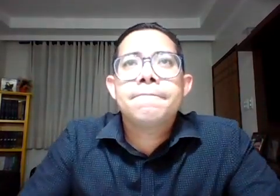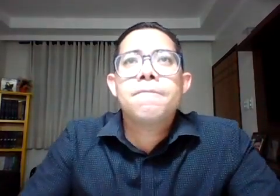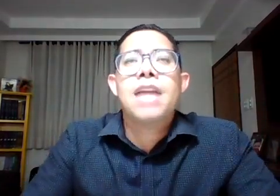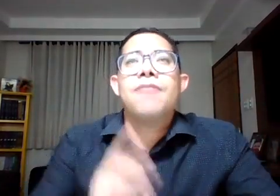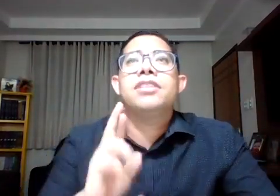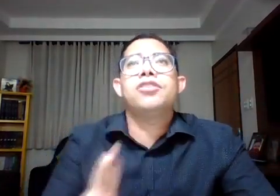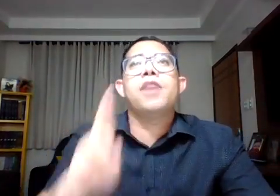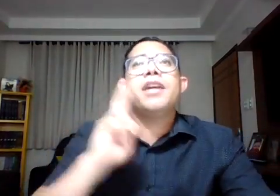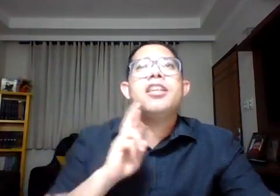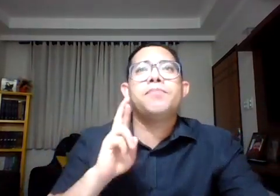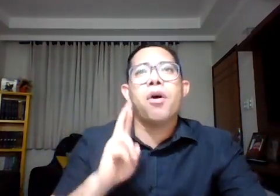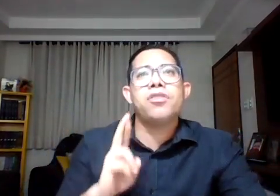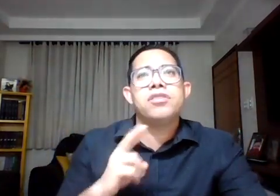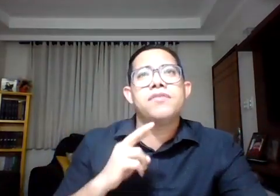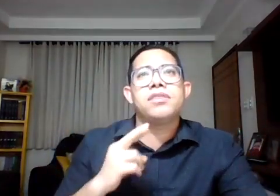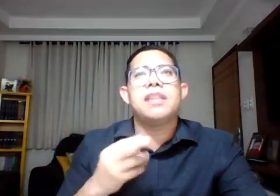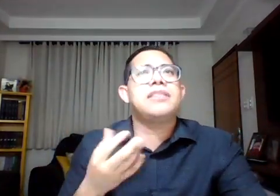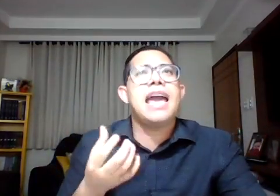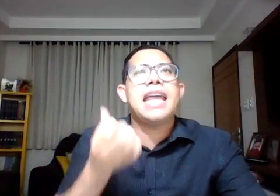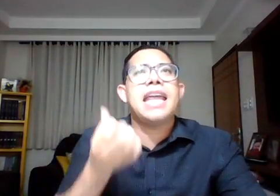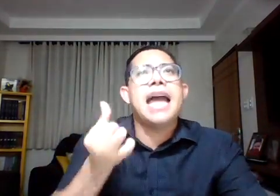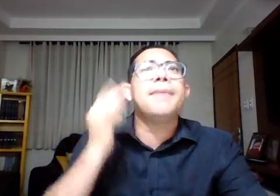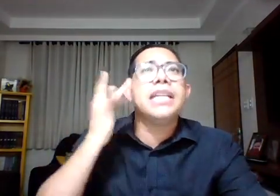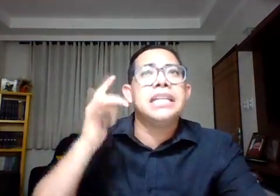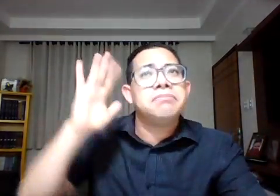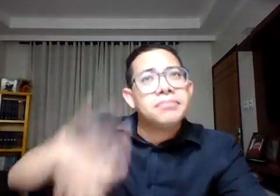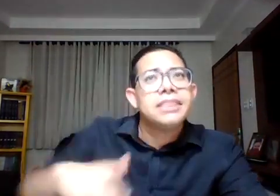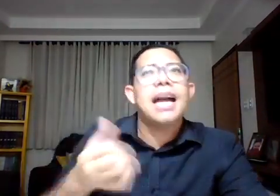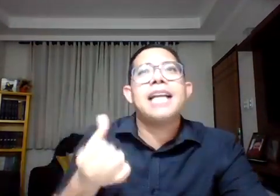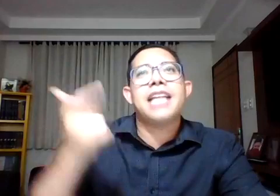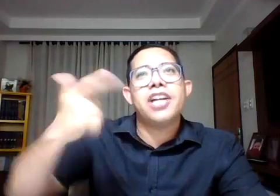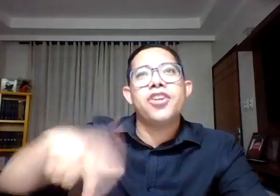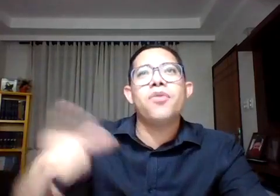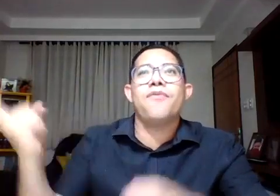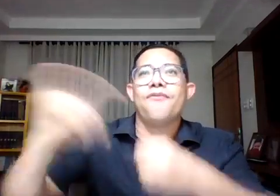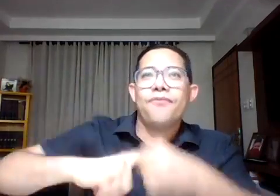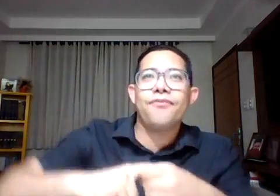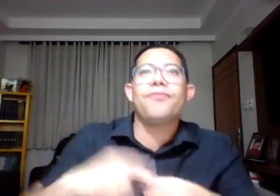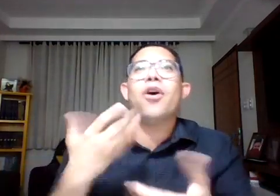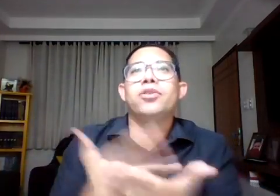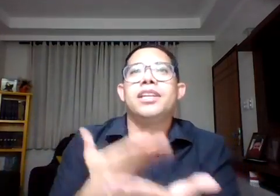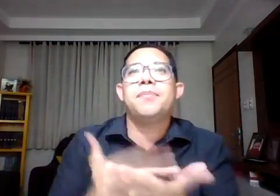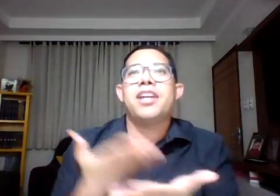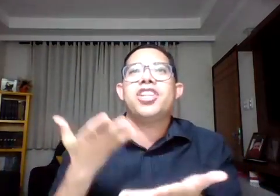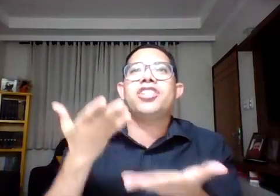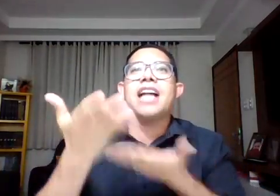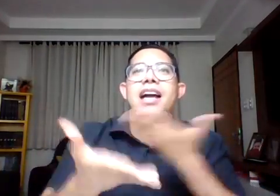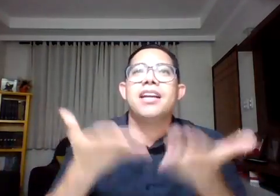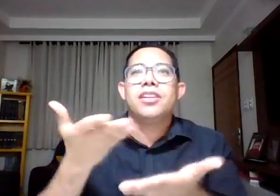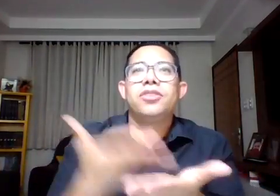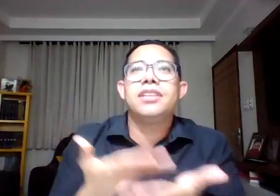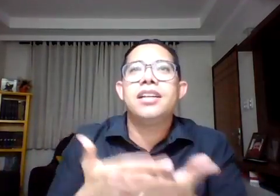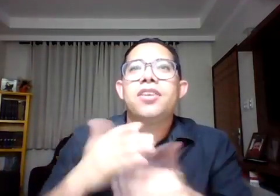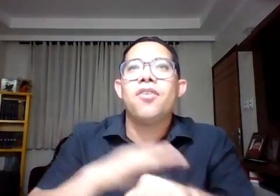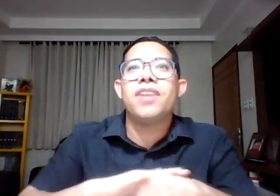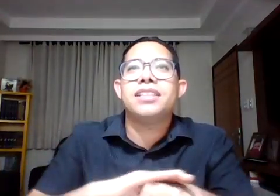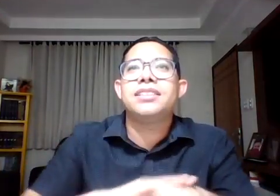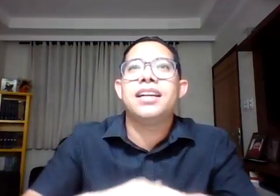Aí vocês só me respondem se vocês querem. Aí amanhã, à tarde, eu volto aqui para a gente estar estudando e conversando,